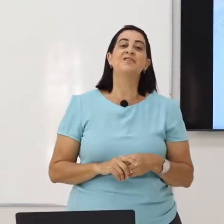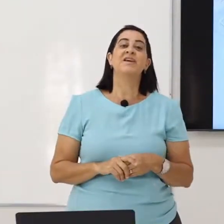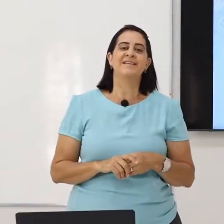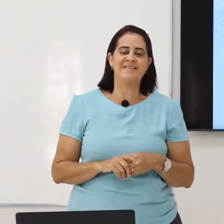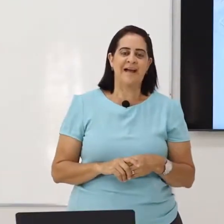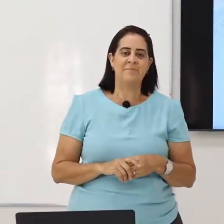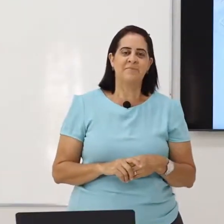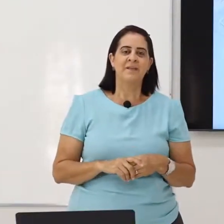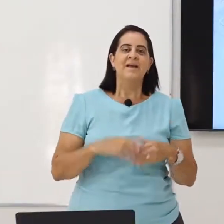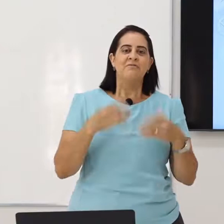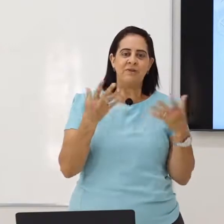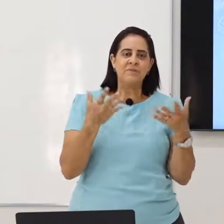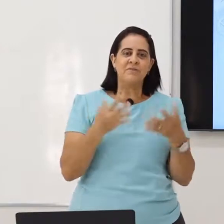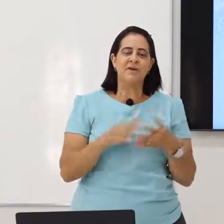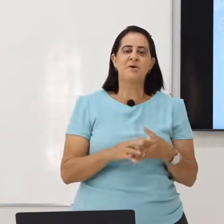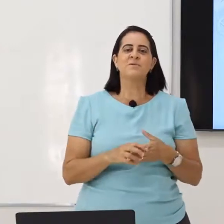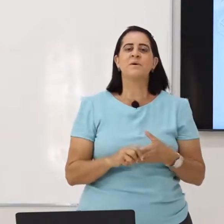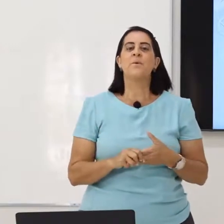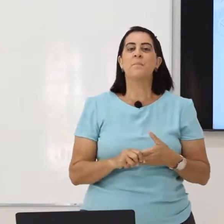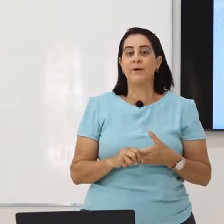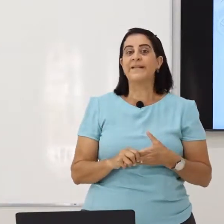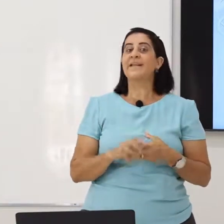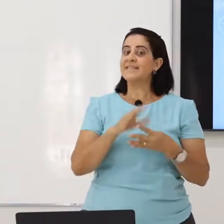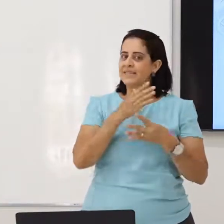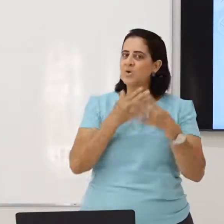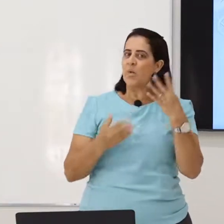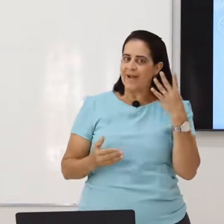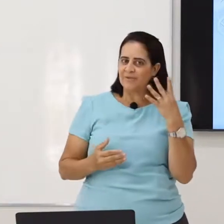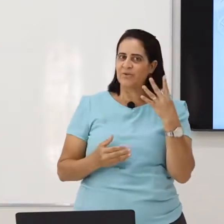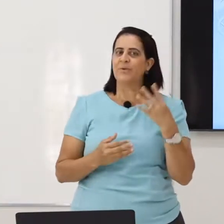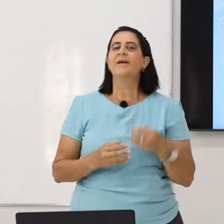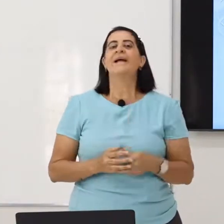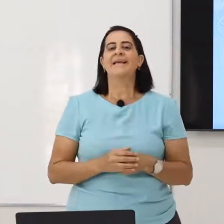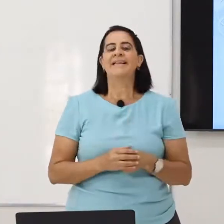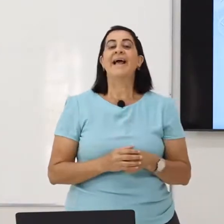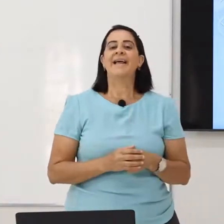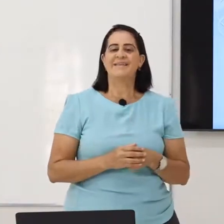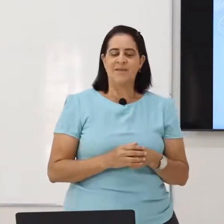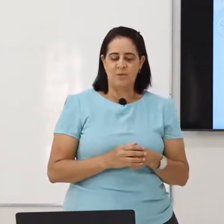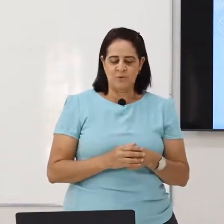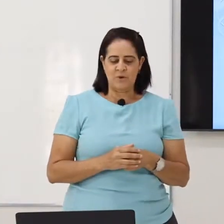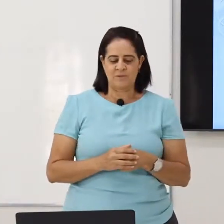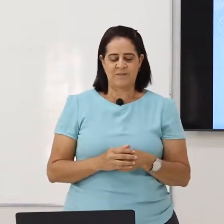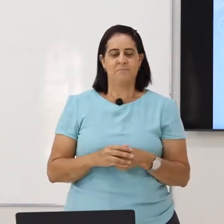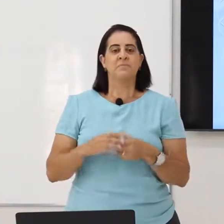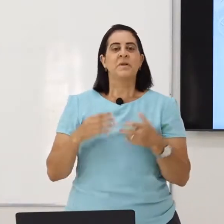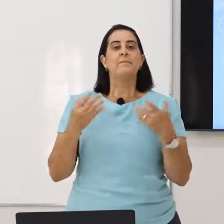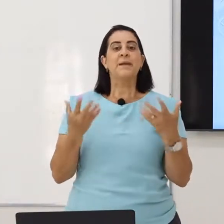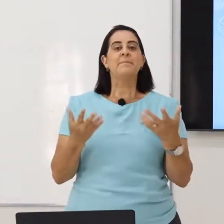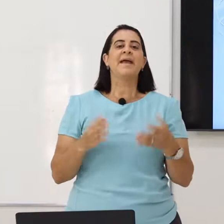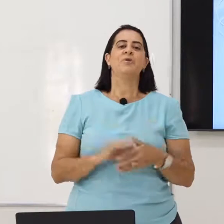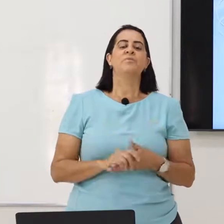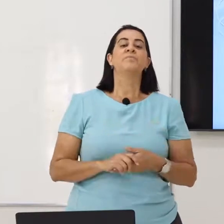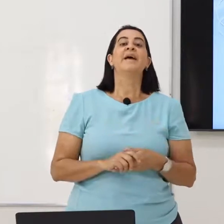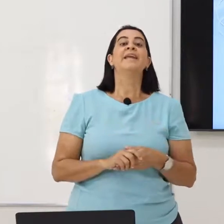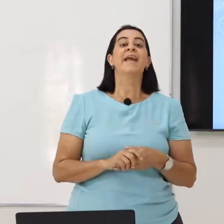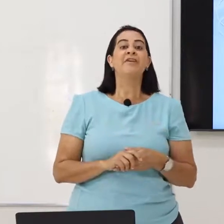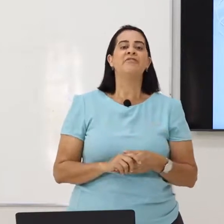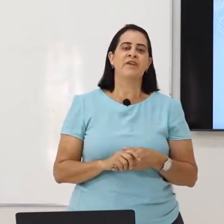ele está. Vamos ver como se comporta nessas 4 ideias que eu trouxe? Primeiro,